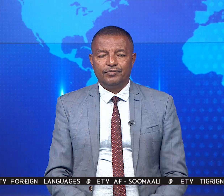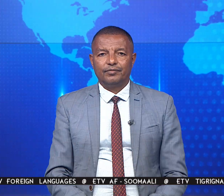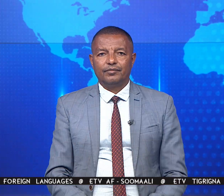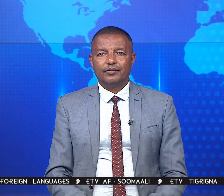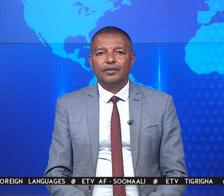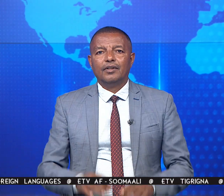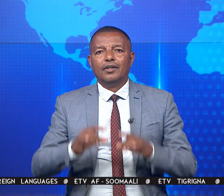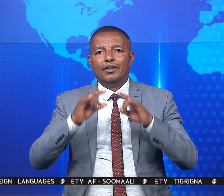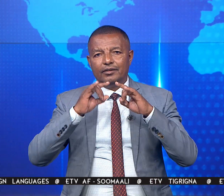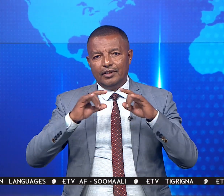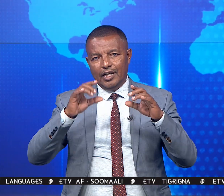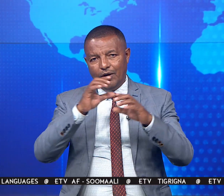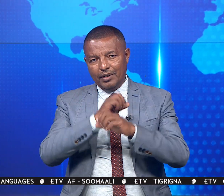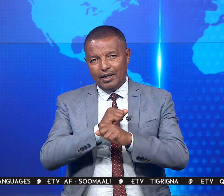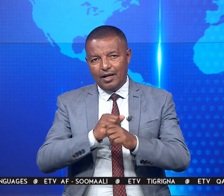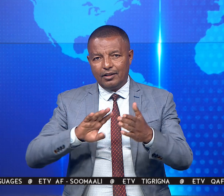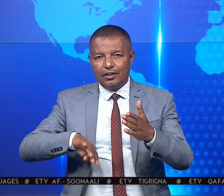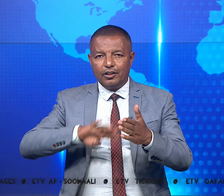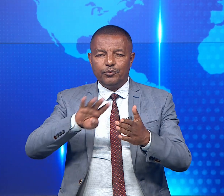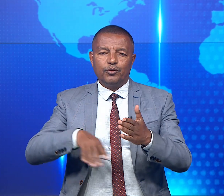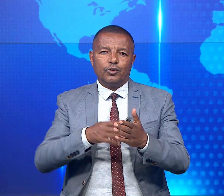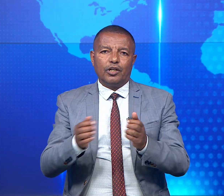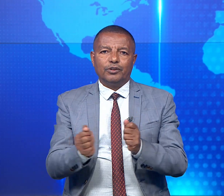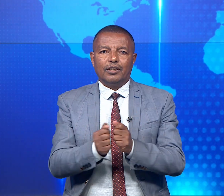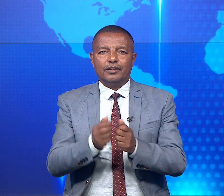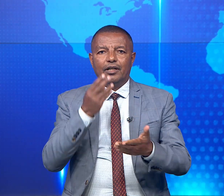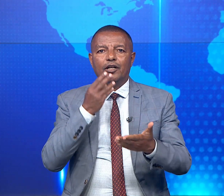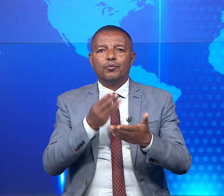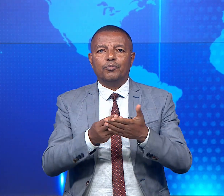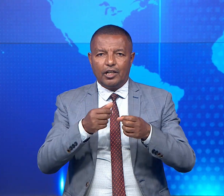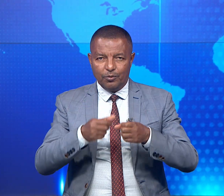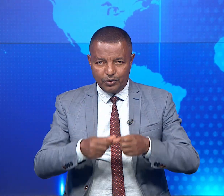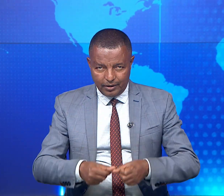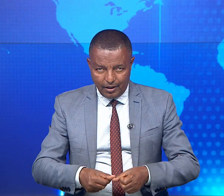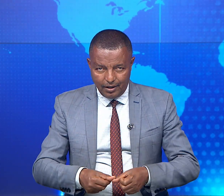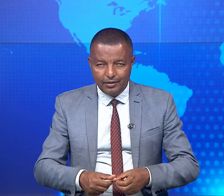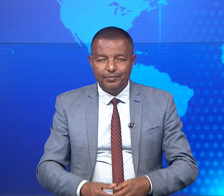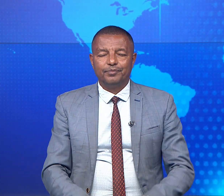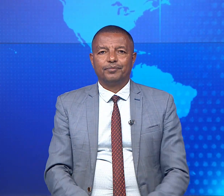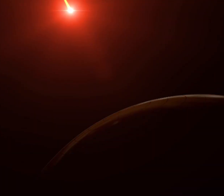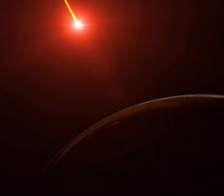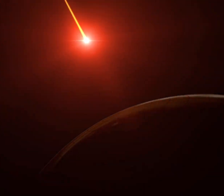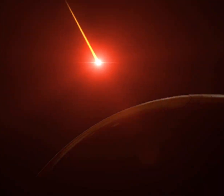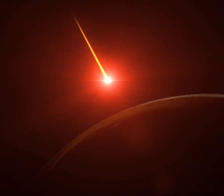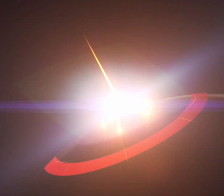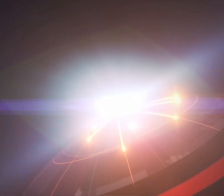ዜና አበቃ። ከቀሪ ፕሮግራሞቻችን ጋር መልካም ቆይታ